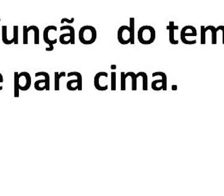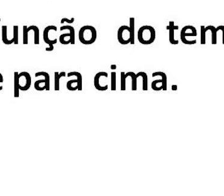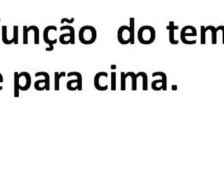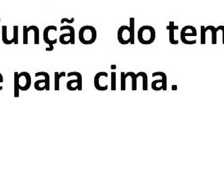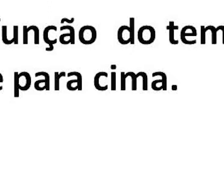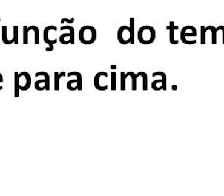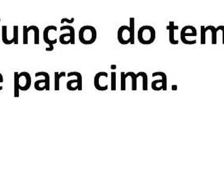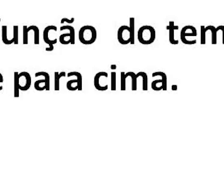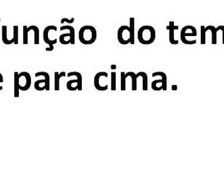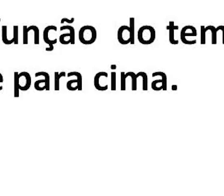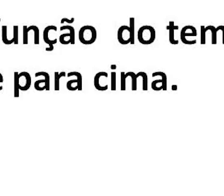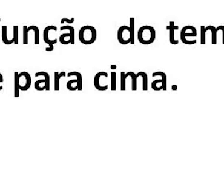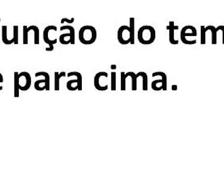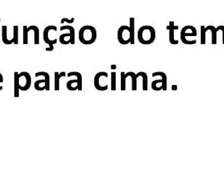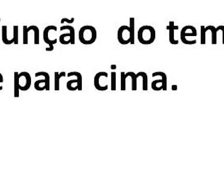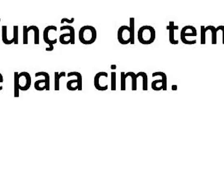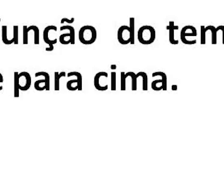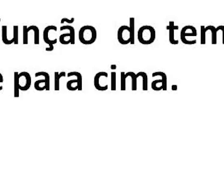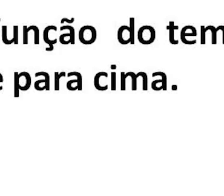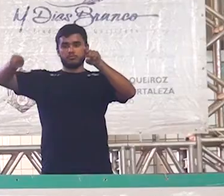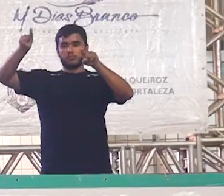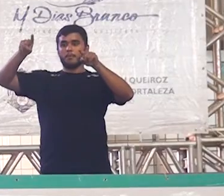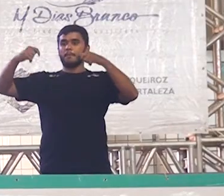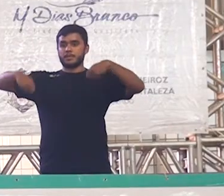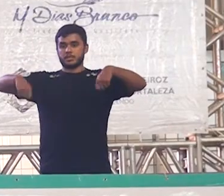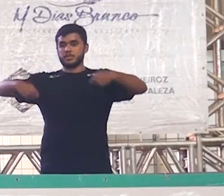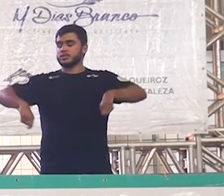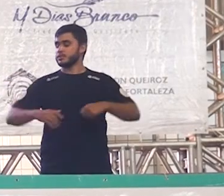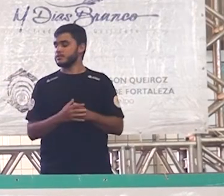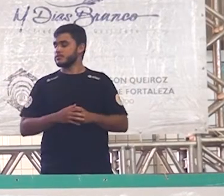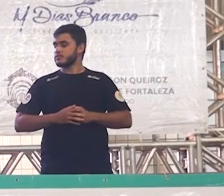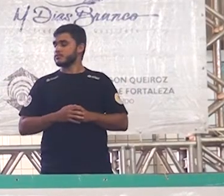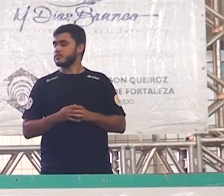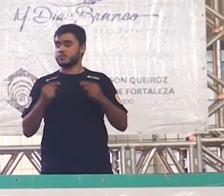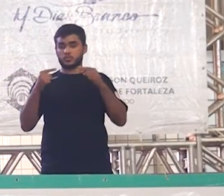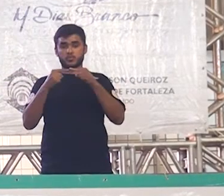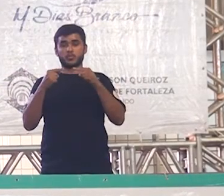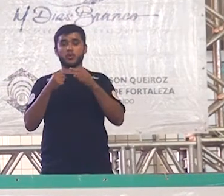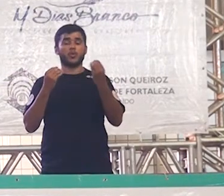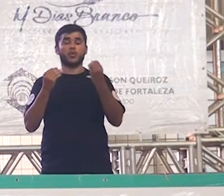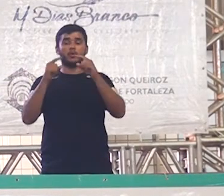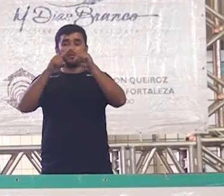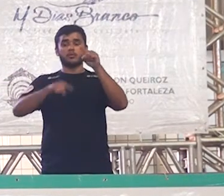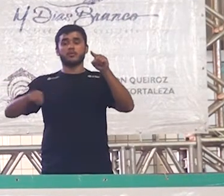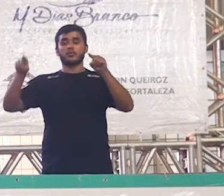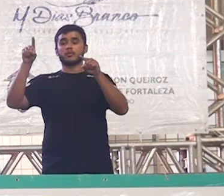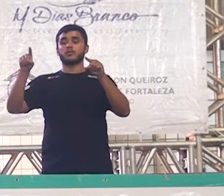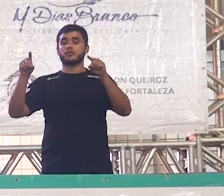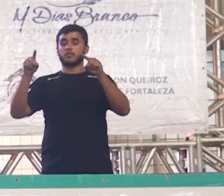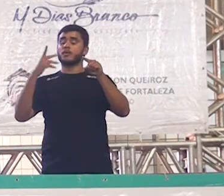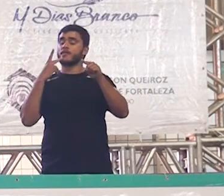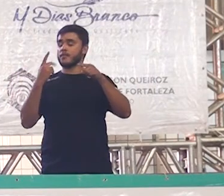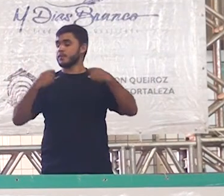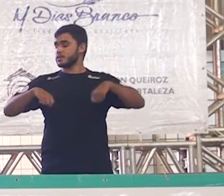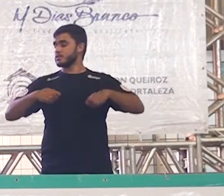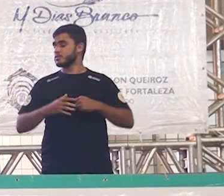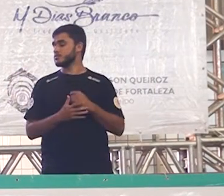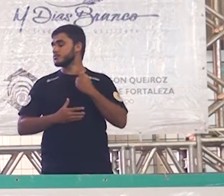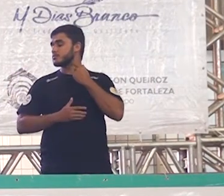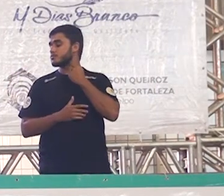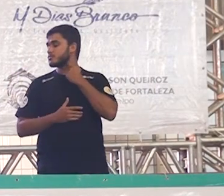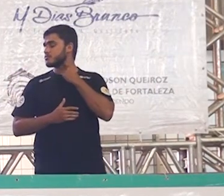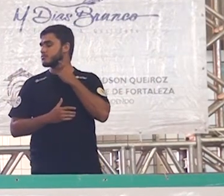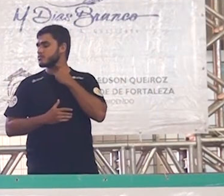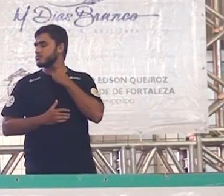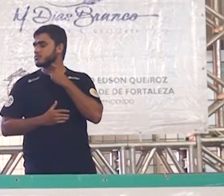Aceleração positiva, espaço em função do tempo, equação do 2º grau, parábola, com a concavidade para cima.